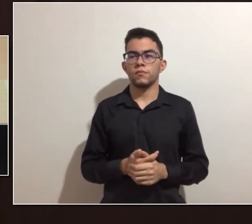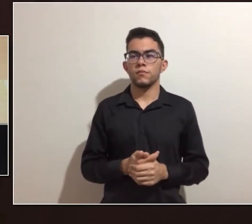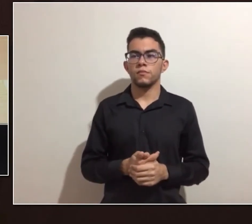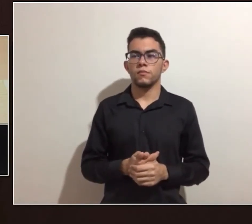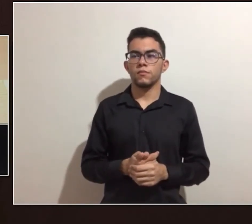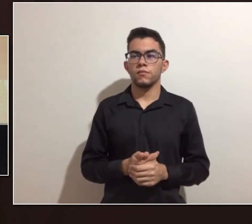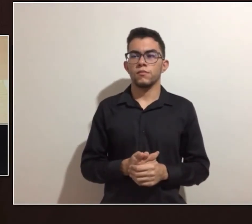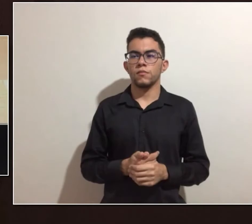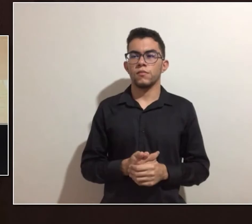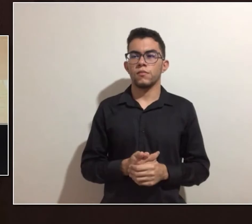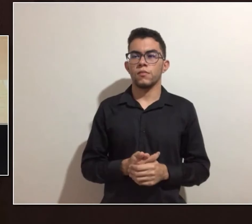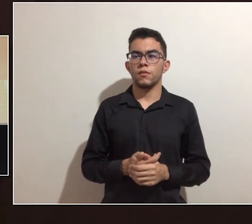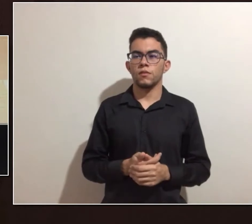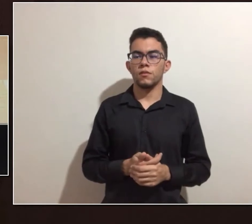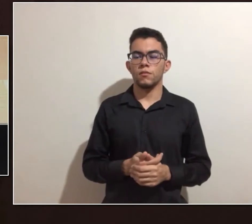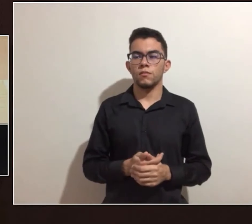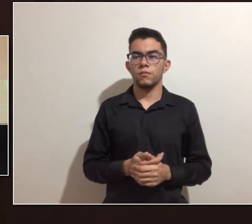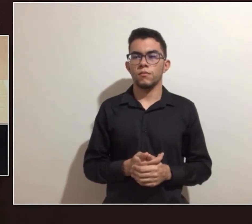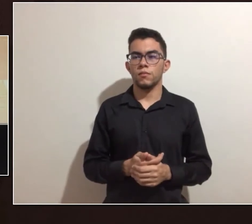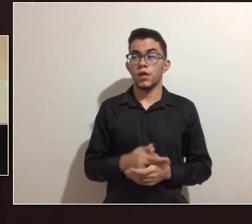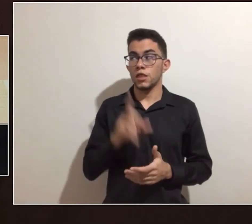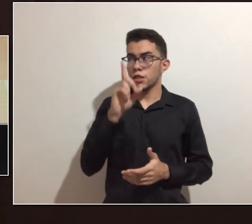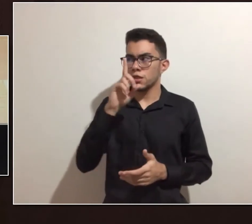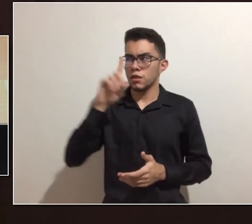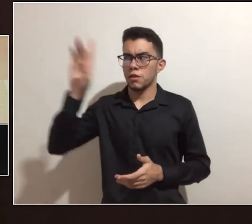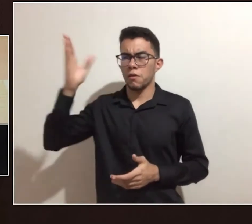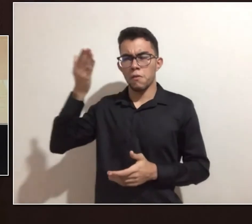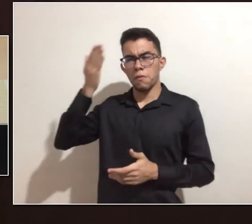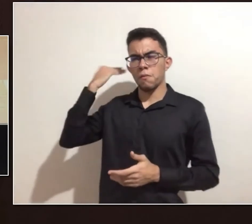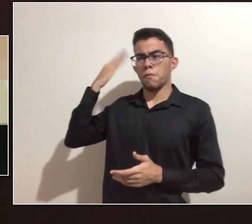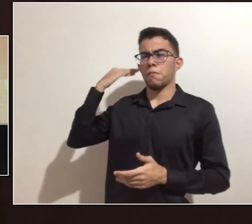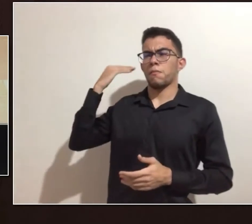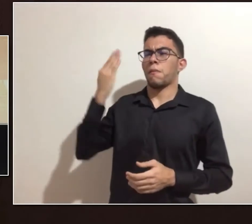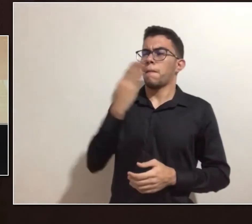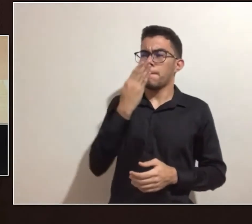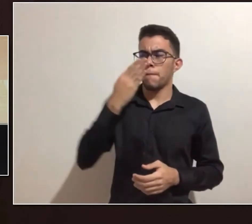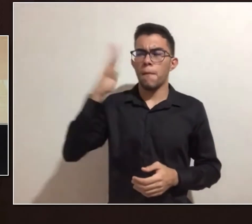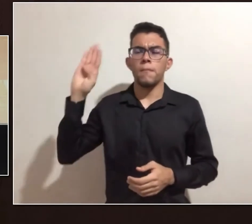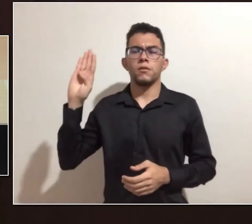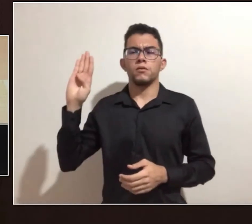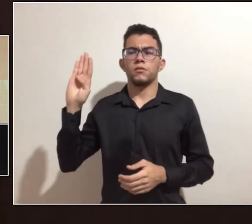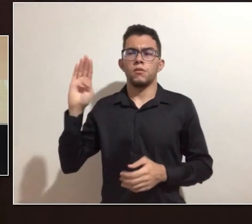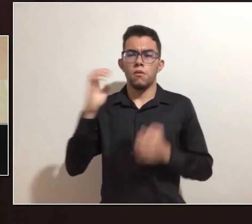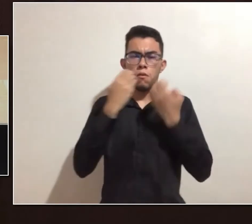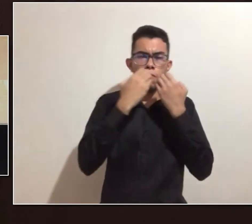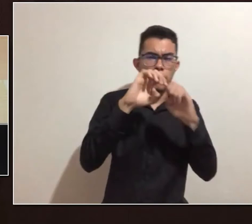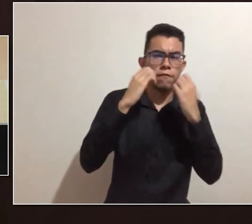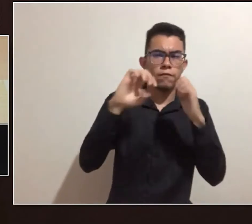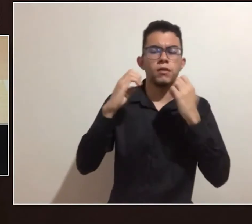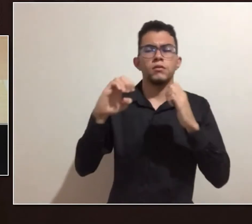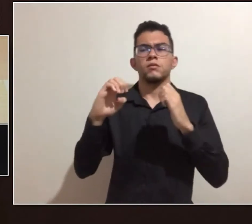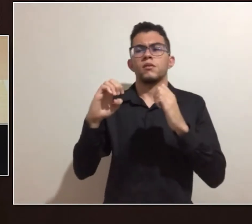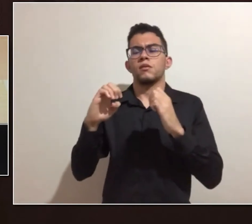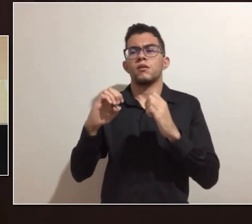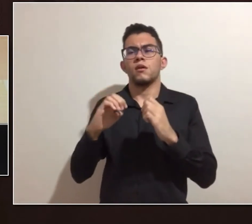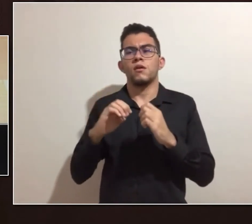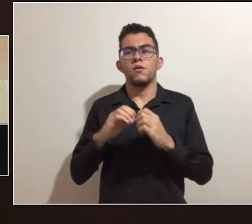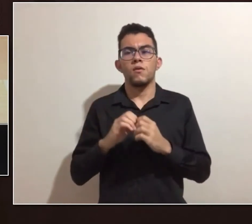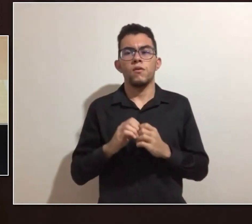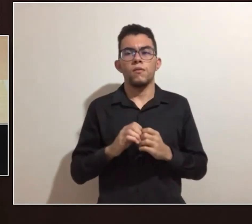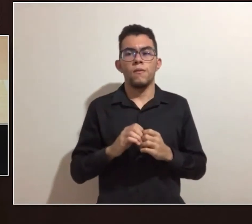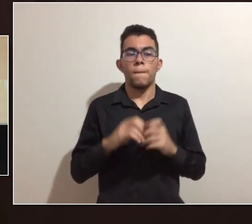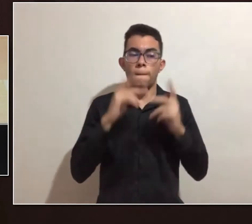O qual foi por Deus outrora prometido, esse Evangelho, por intermédio dos seus profetas nas